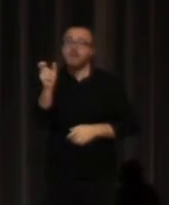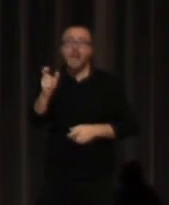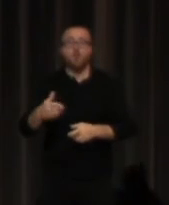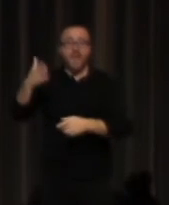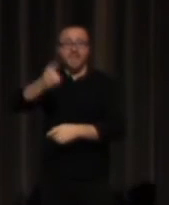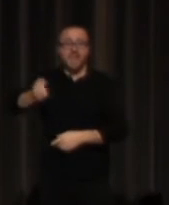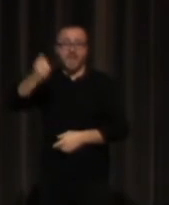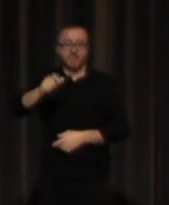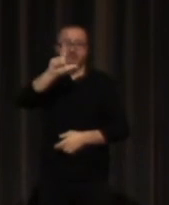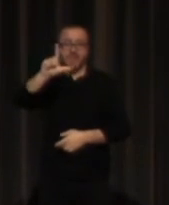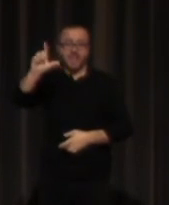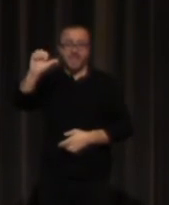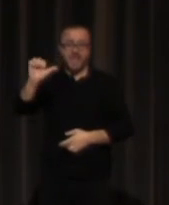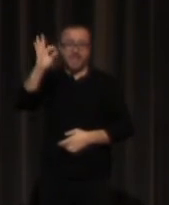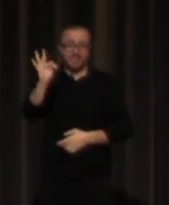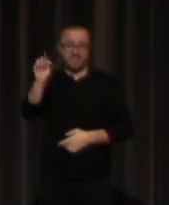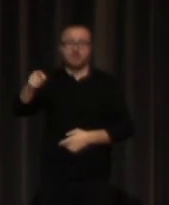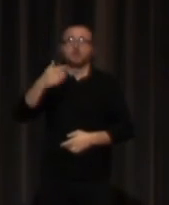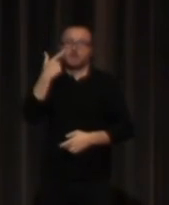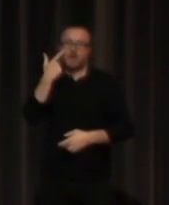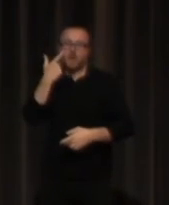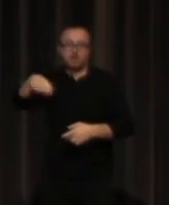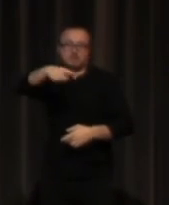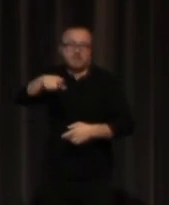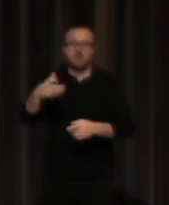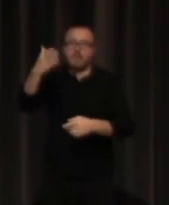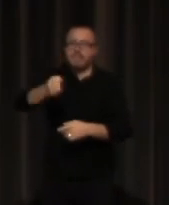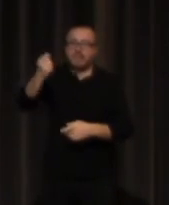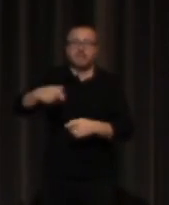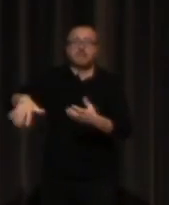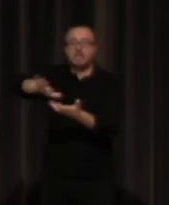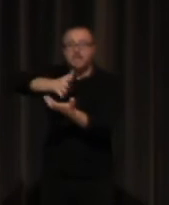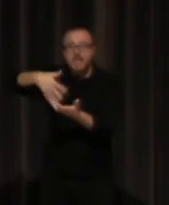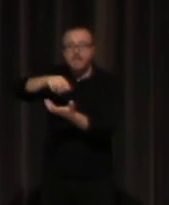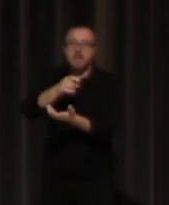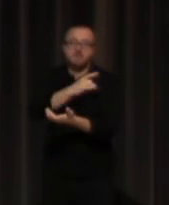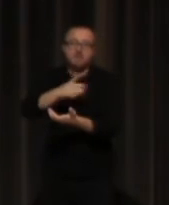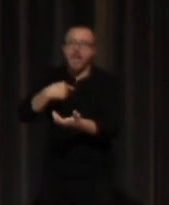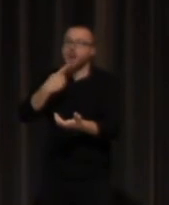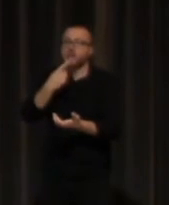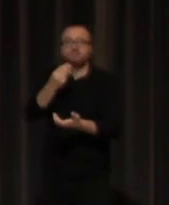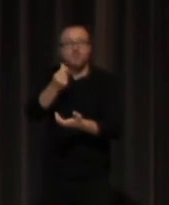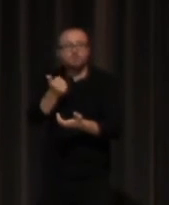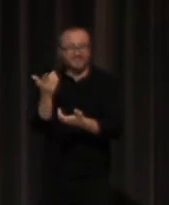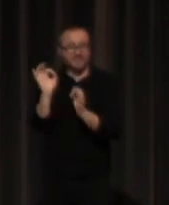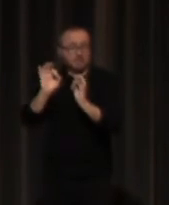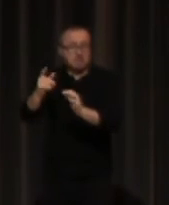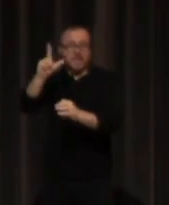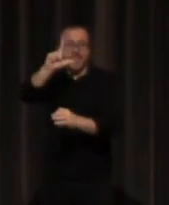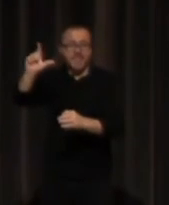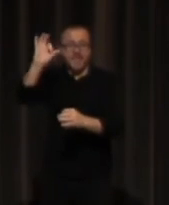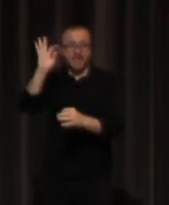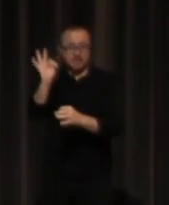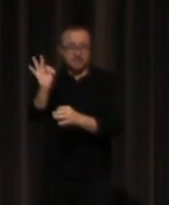això és una substància tíbia, espessa, dolça i el gust es desperta ben bé a la boca. És a dir, per què